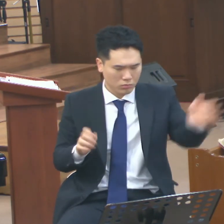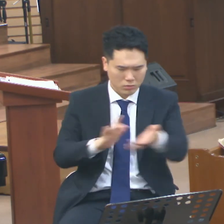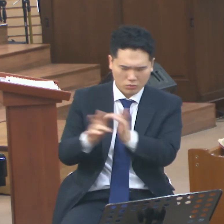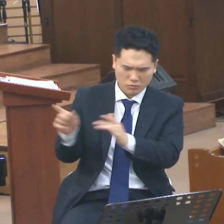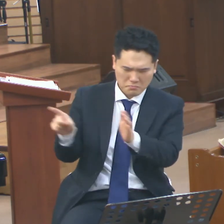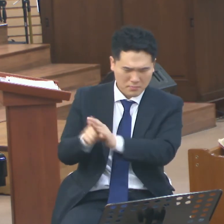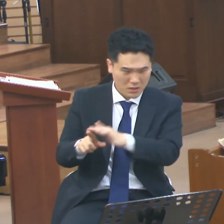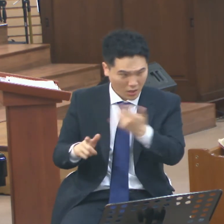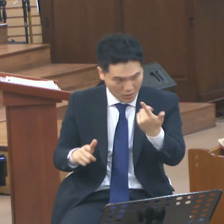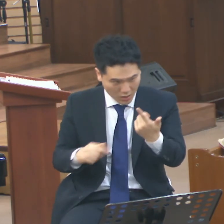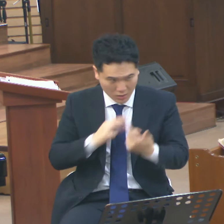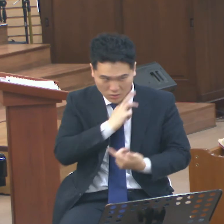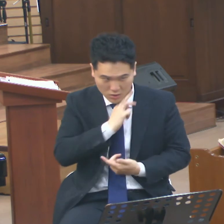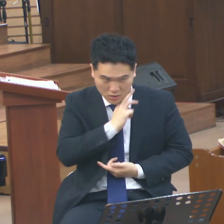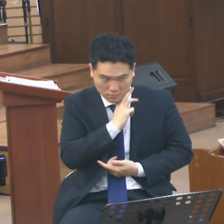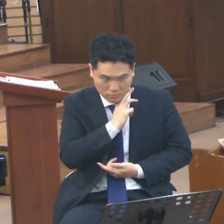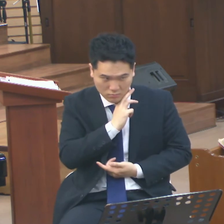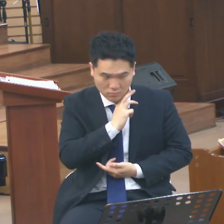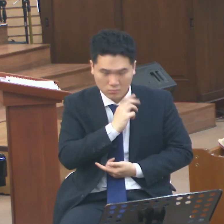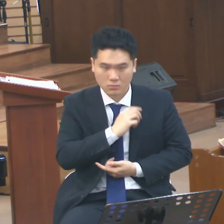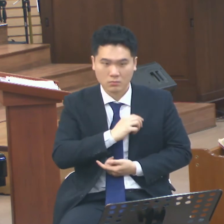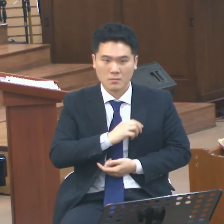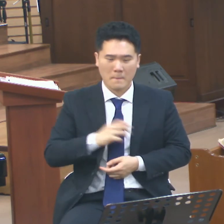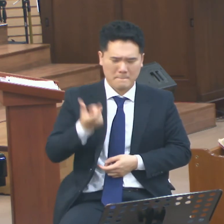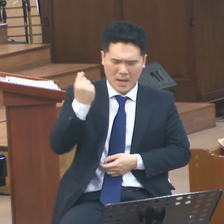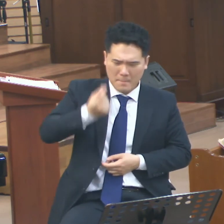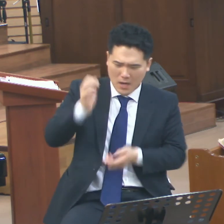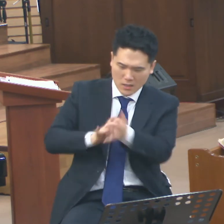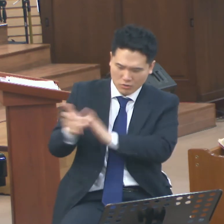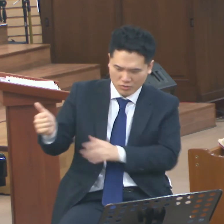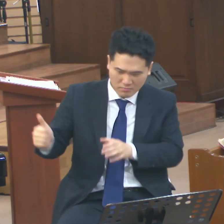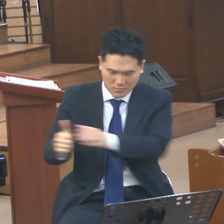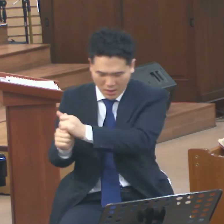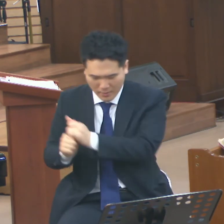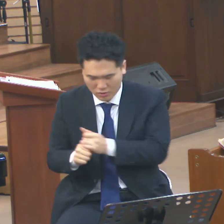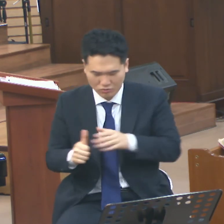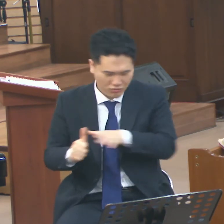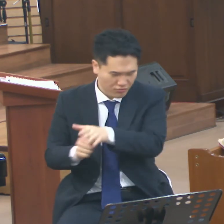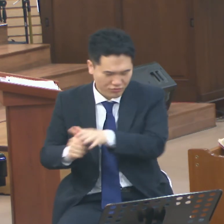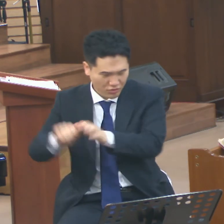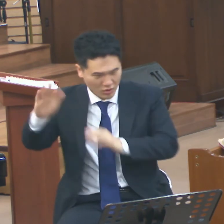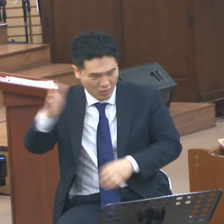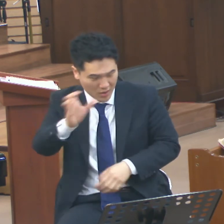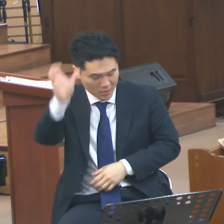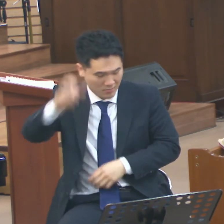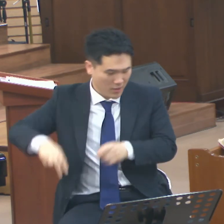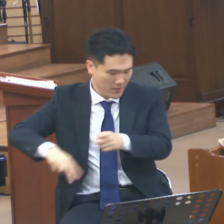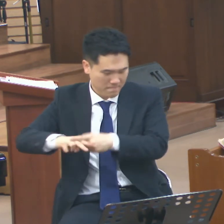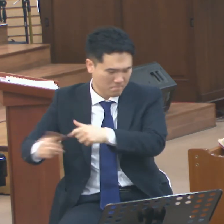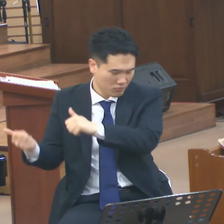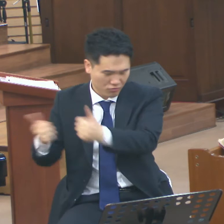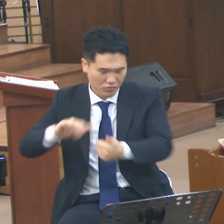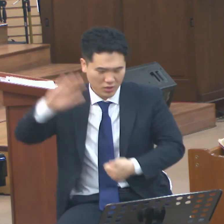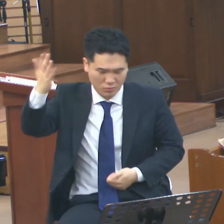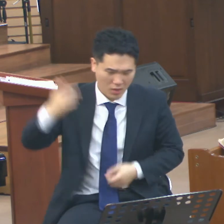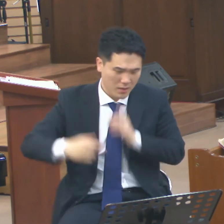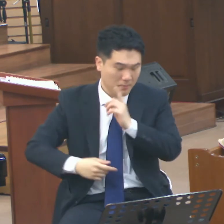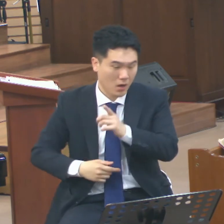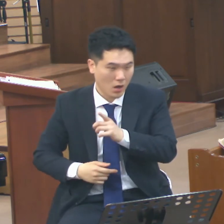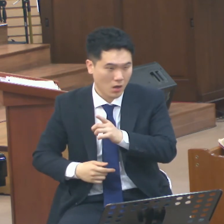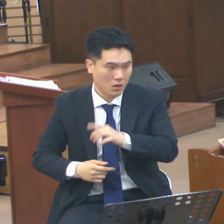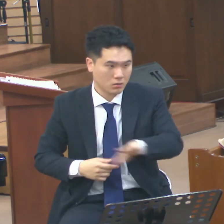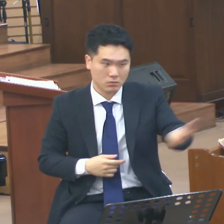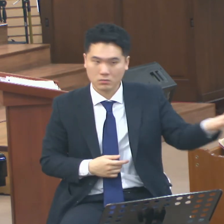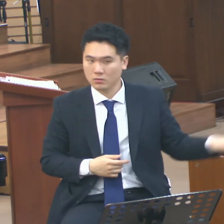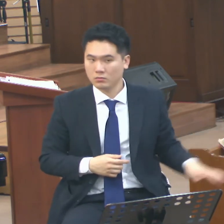강경한 사람들도 있었어요. 이런 싸늘한 분위기 속에서 예수님이 하신 말씀이 16절이에요. 자,